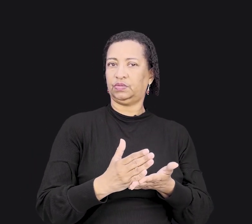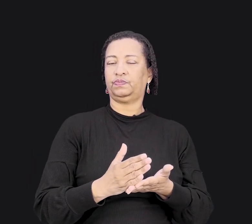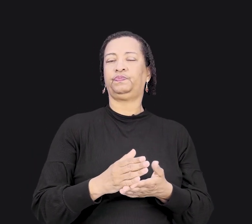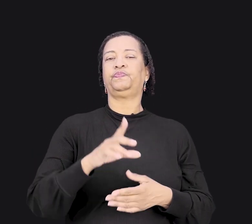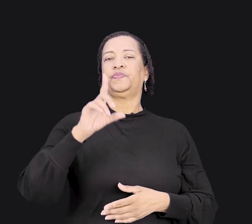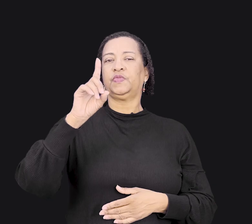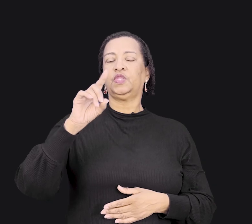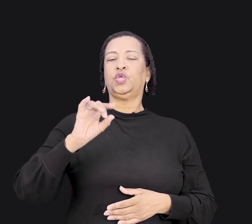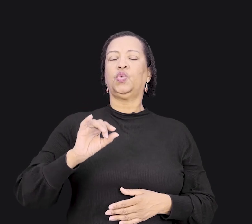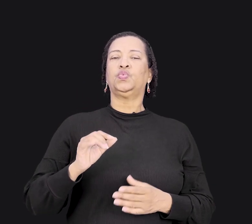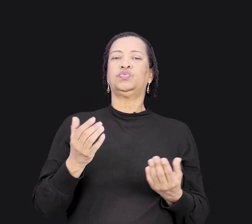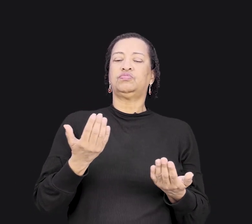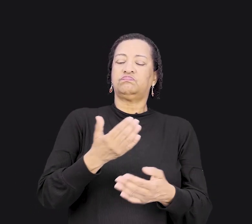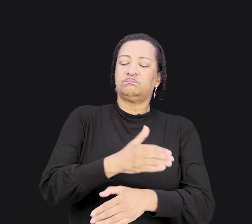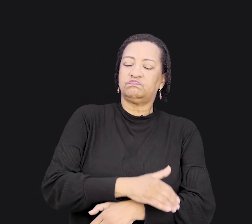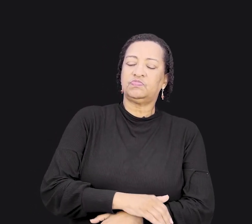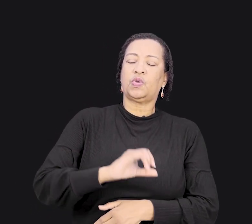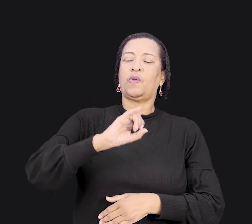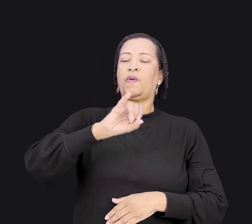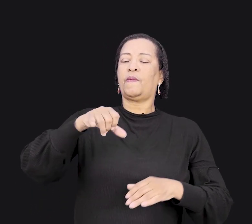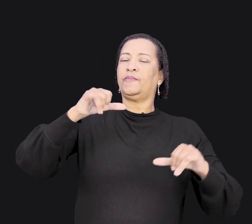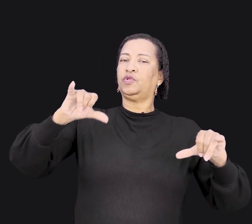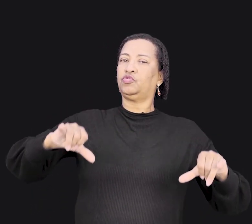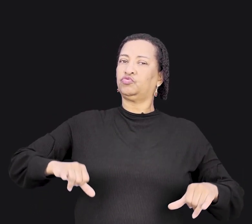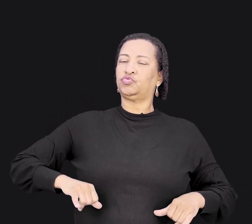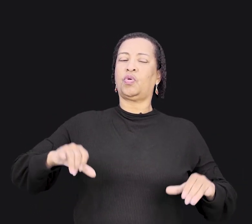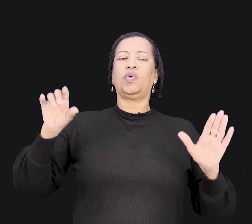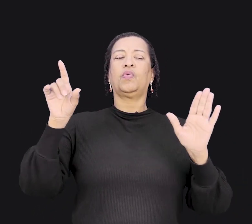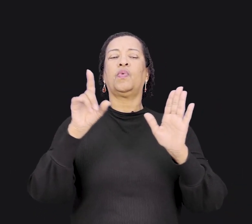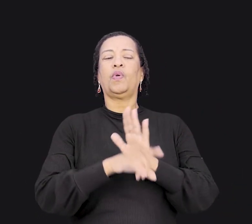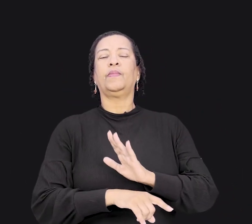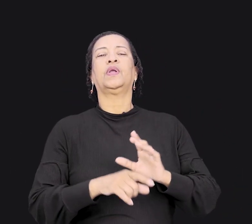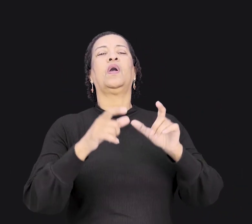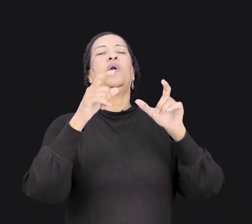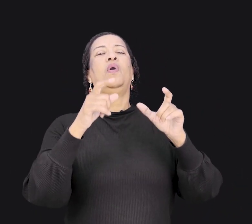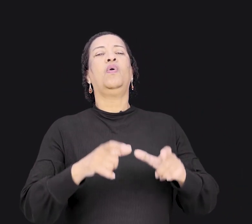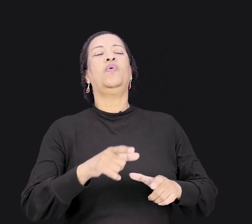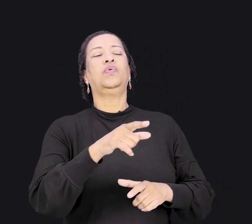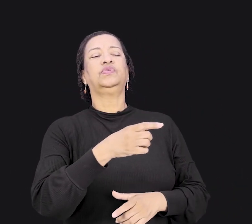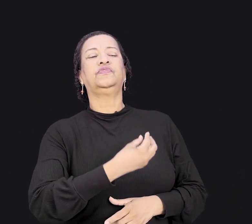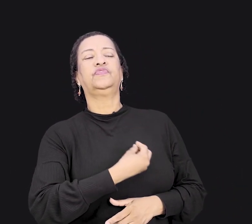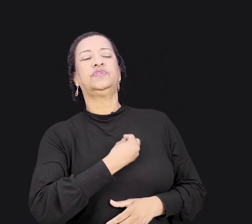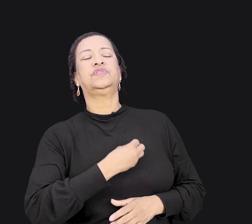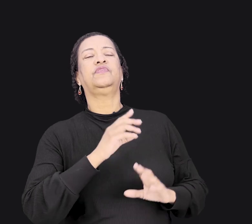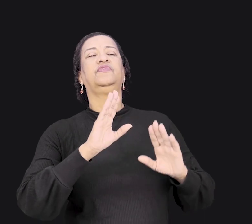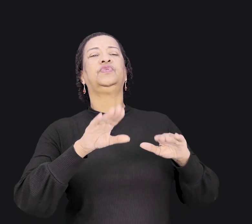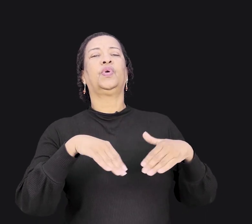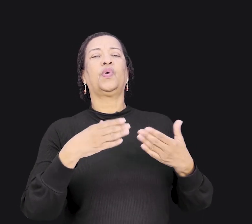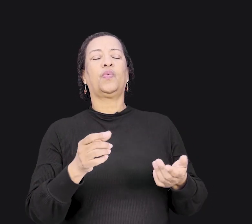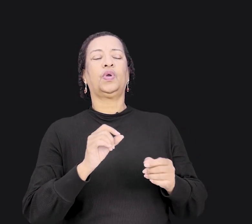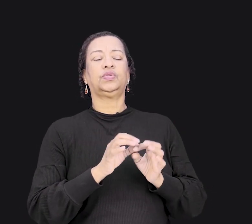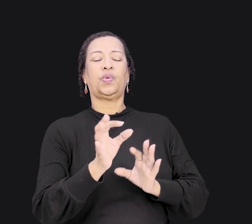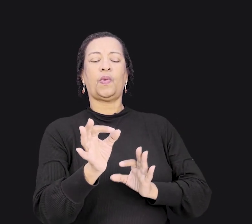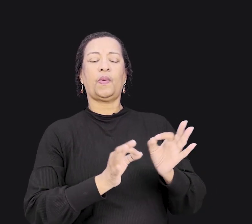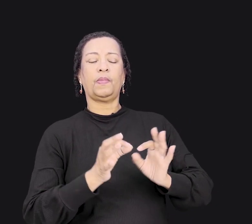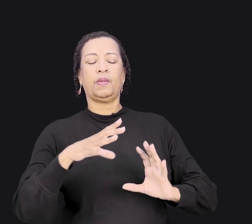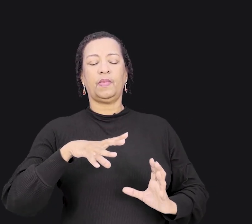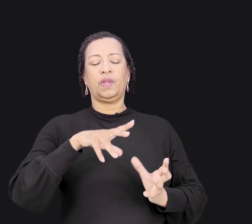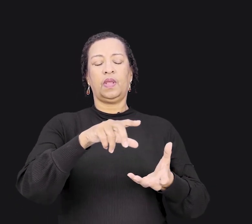grande pensador e homem espiritual, com a pergunta: onde você estava quando lancei os alicerces da terra? Responda-me se